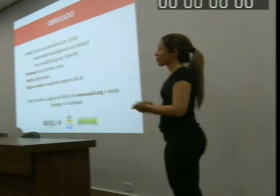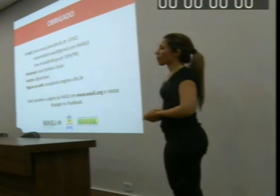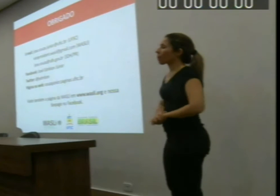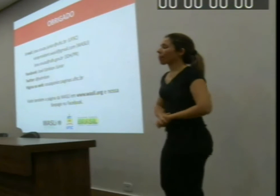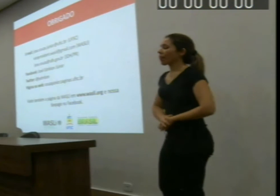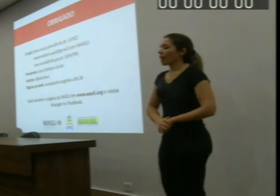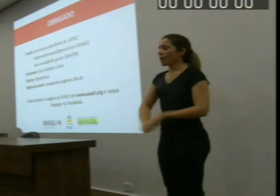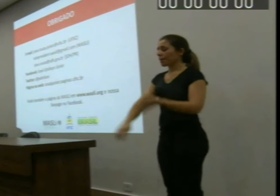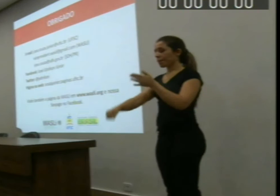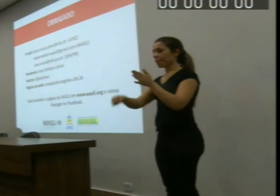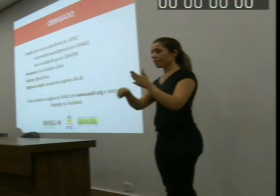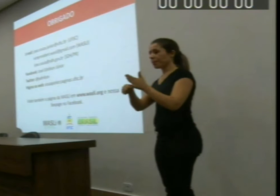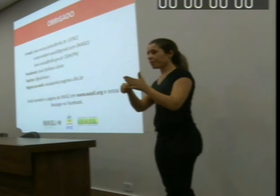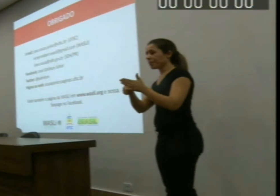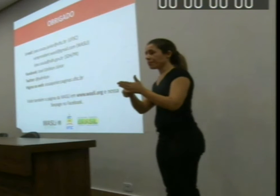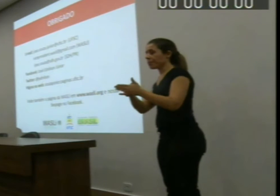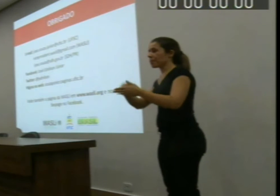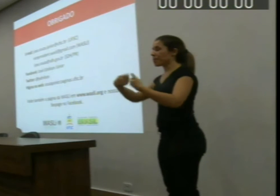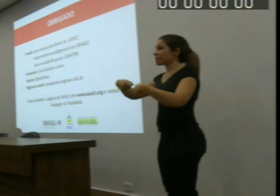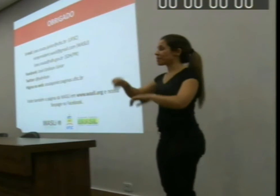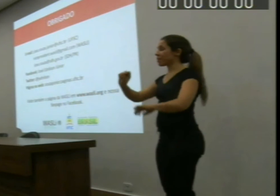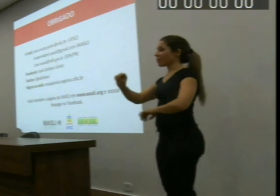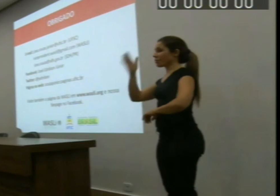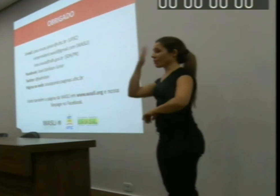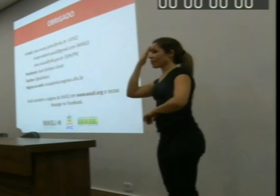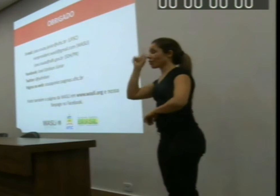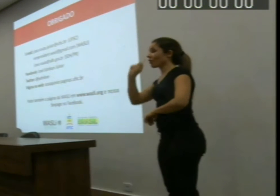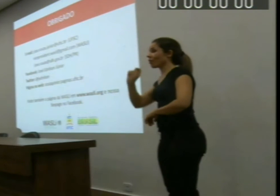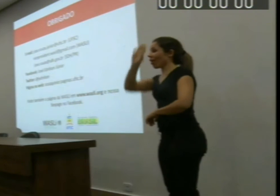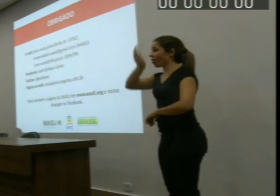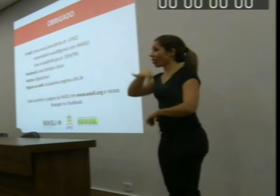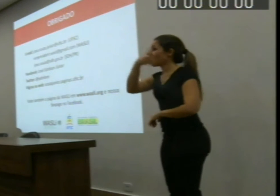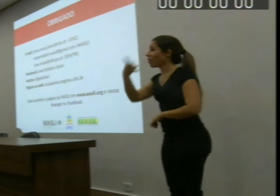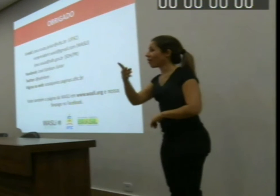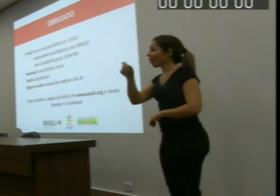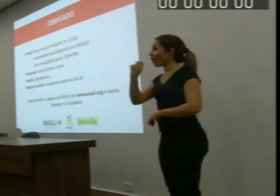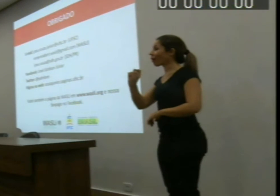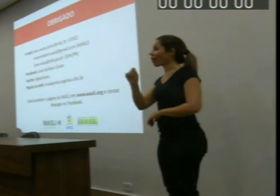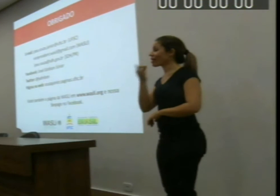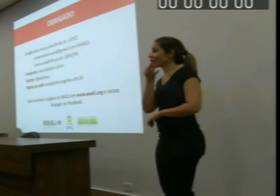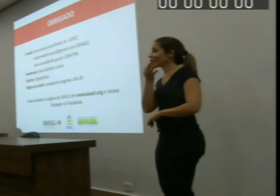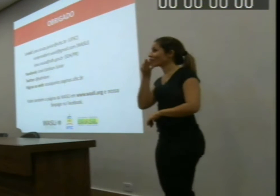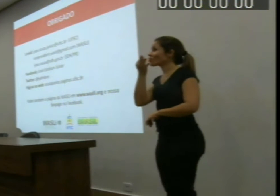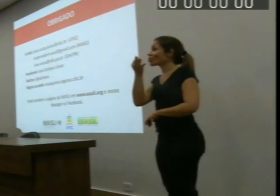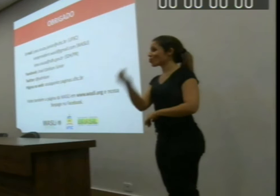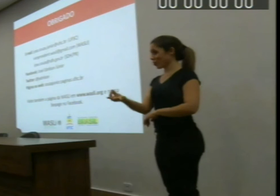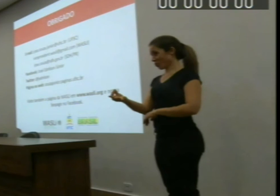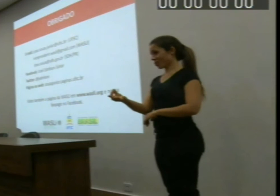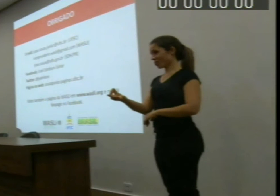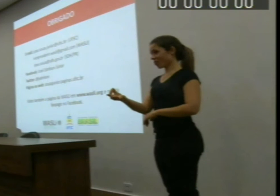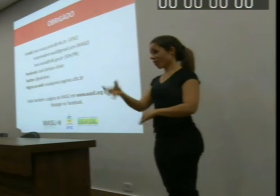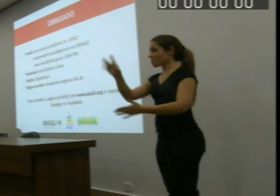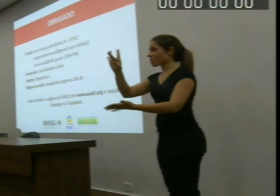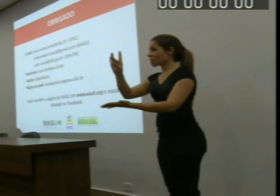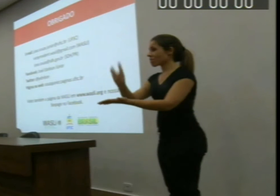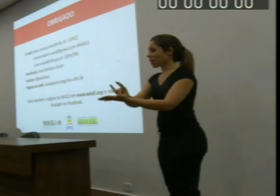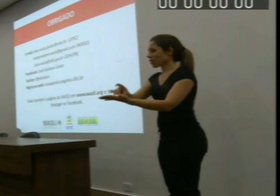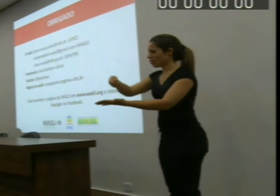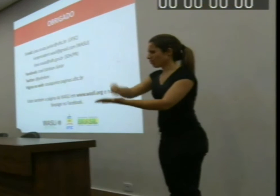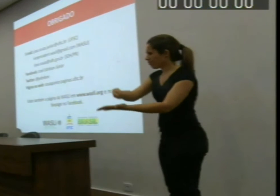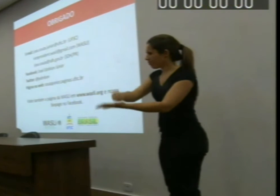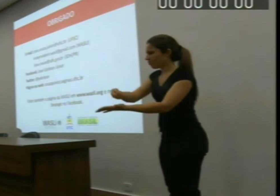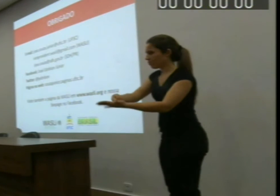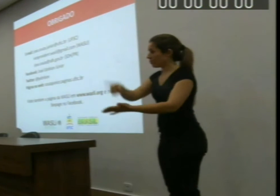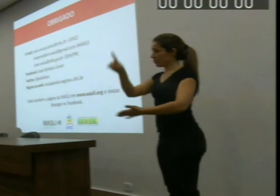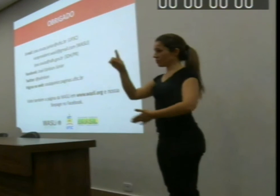precisa saber que as tabelas são sugestões tá as tabelas Não são determinações então